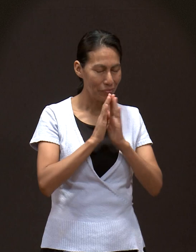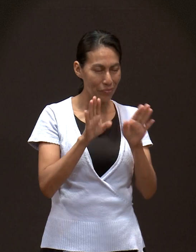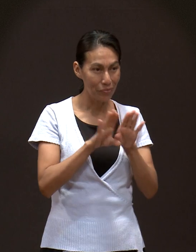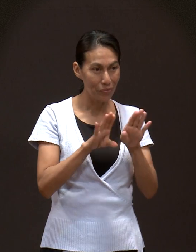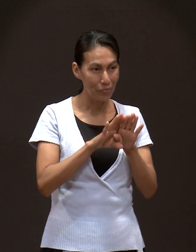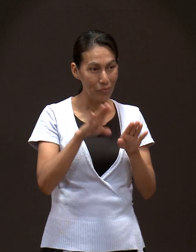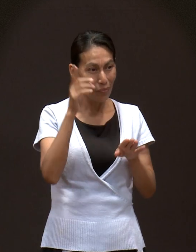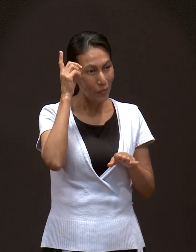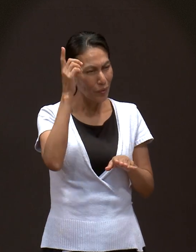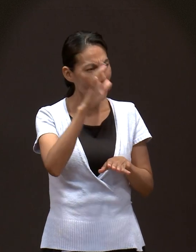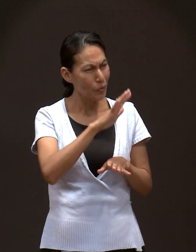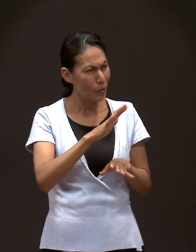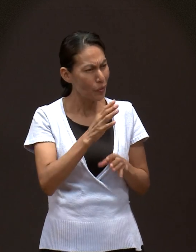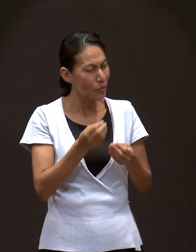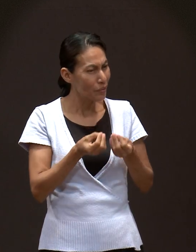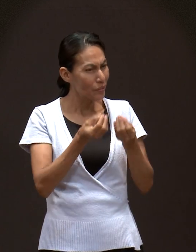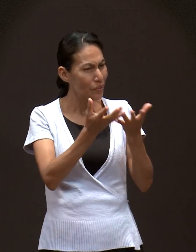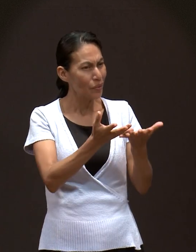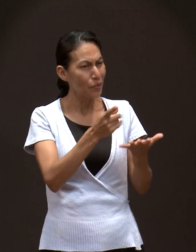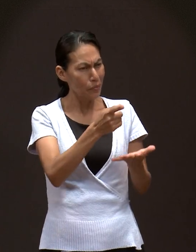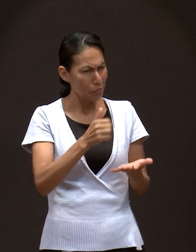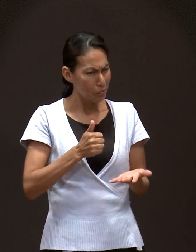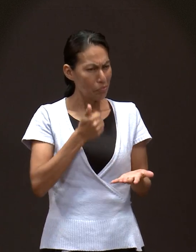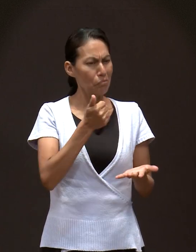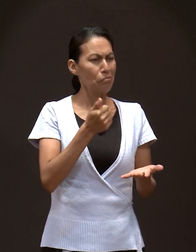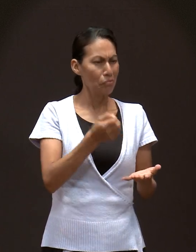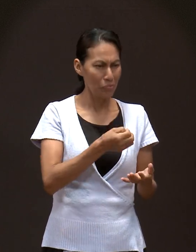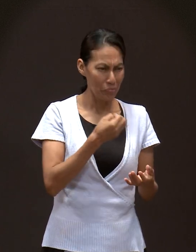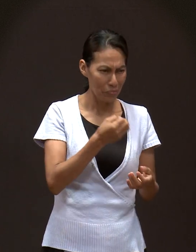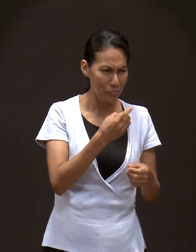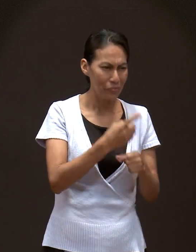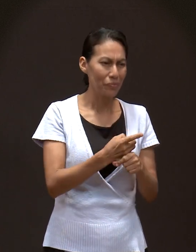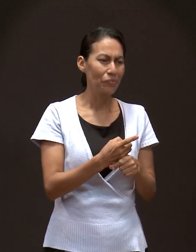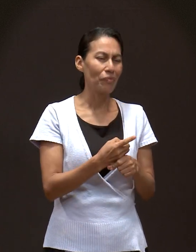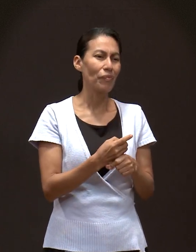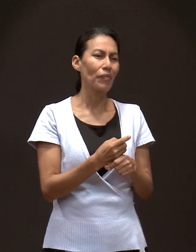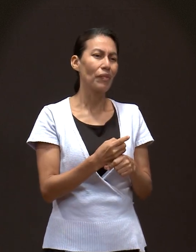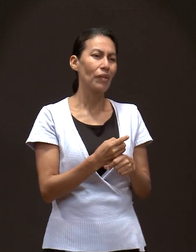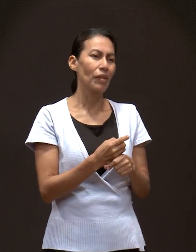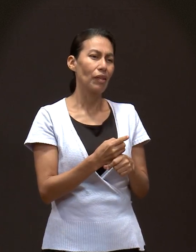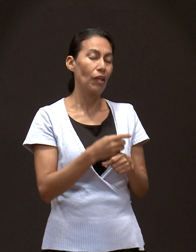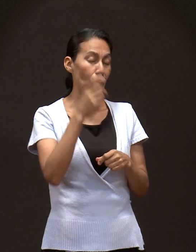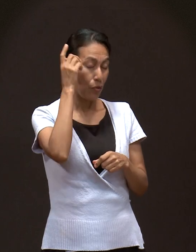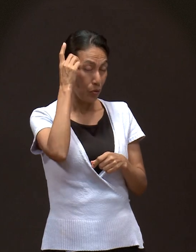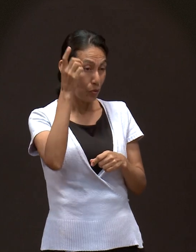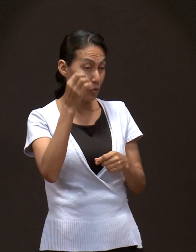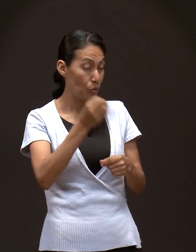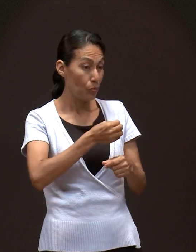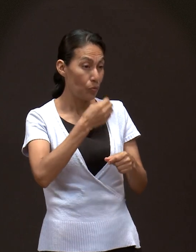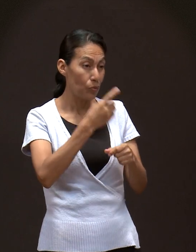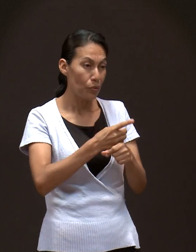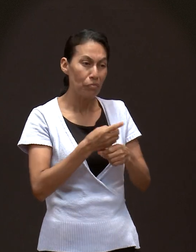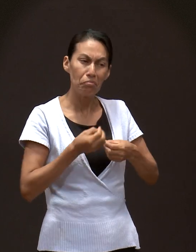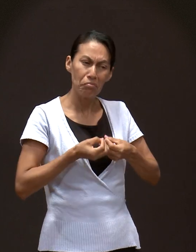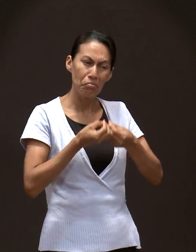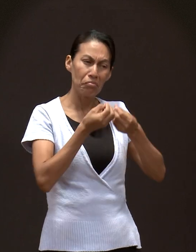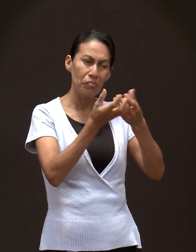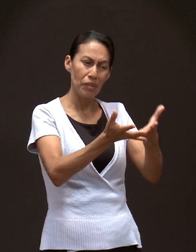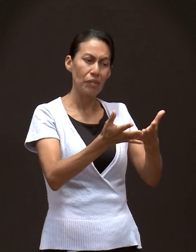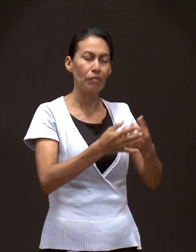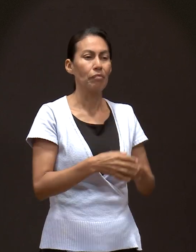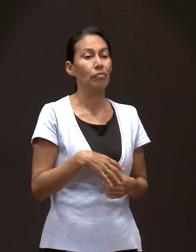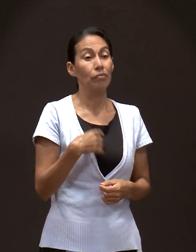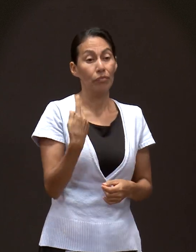increíble, maravillosa, Dios proveyó para ti. Y tú aprovechaste la oportunidad. Muchas oportunidades da Dios.